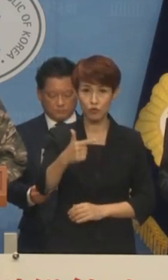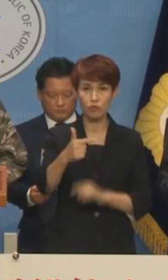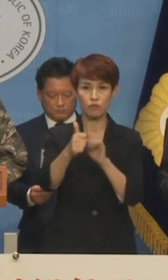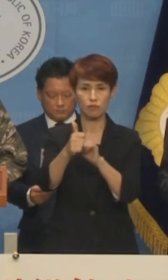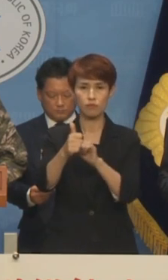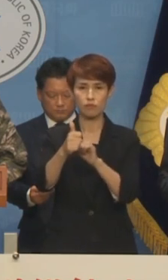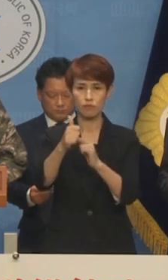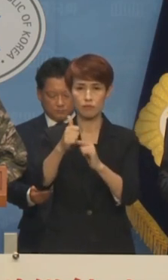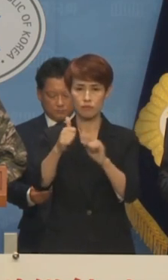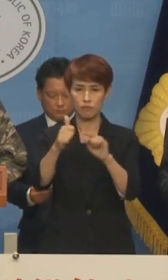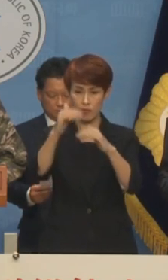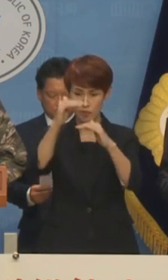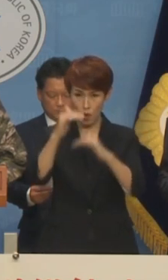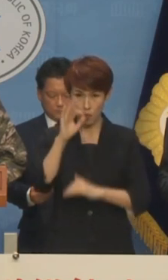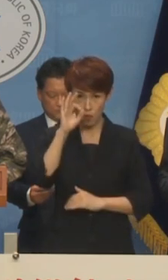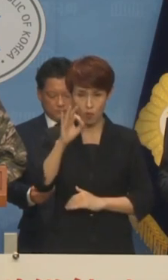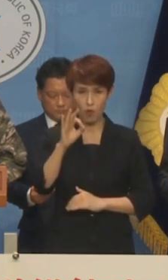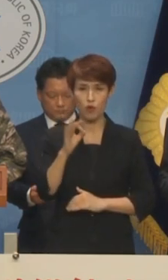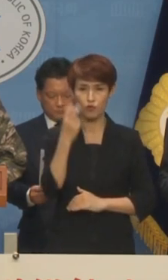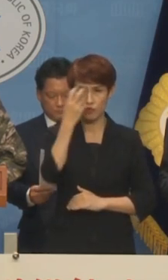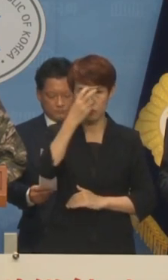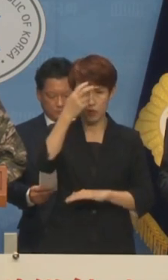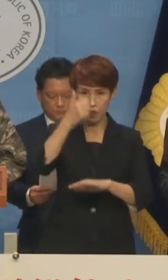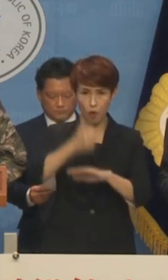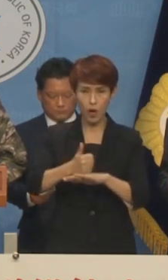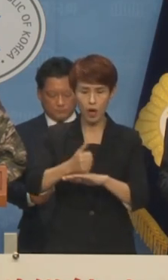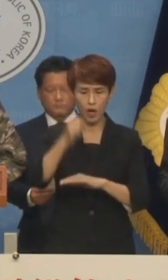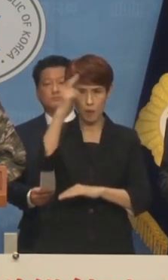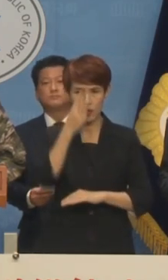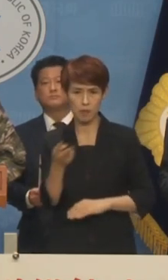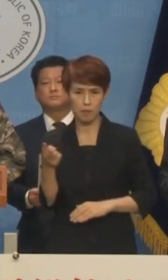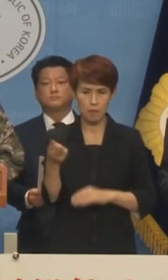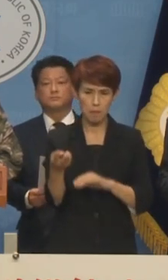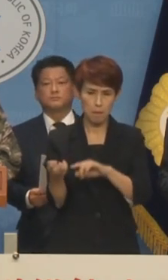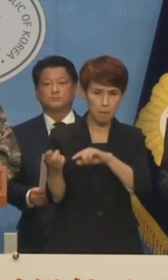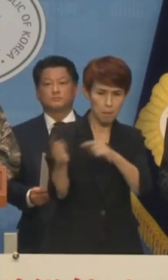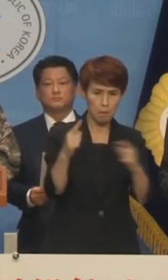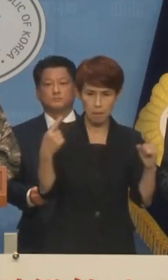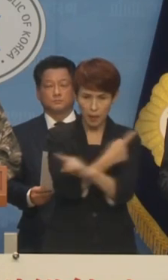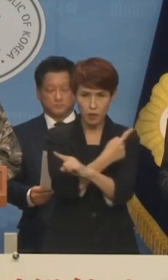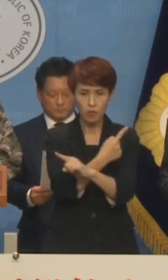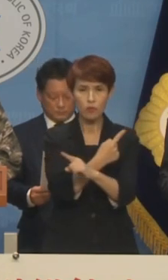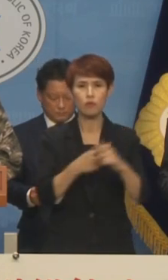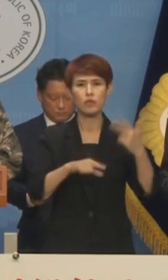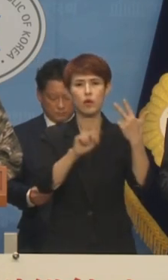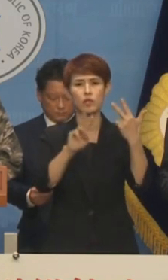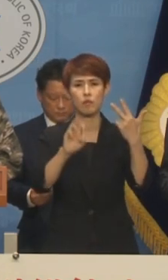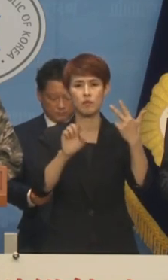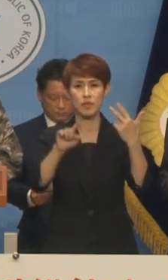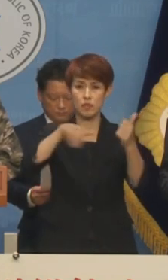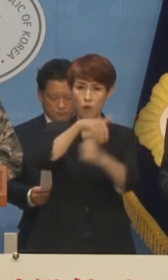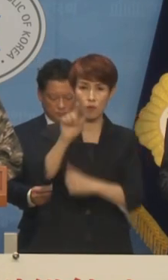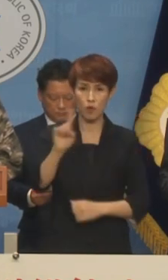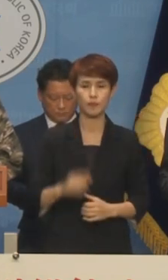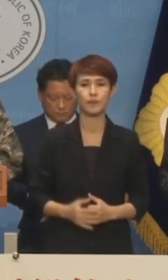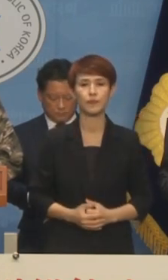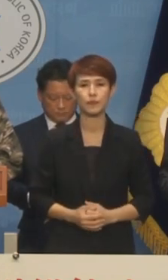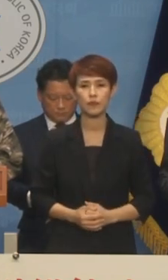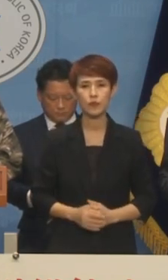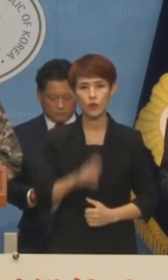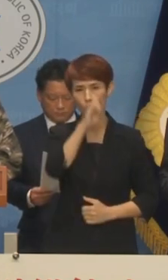진술서에 따르면 수사 결과가 갑자기 뒤집힌 7월 31일 상황은 이랬습니다.